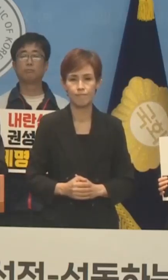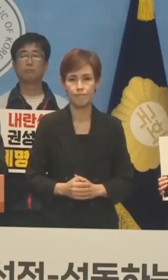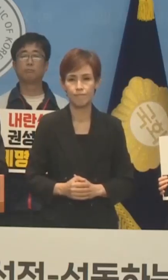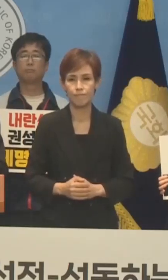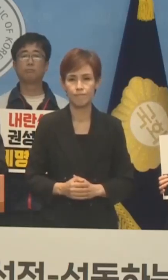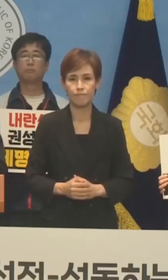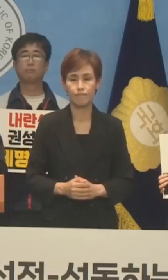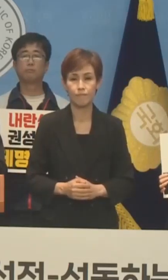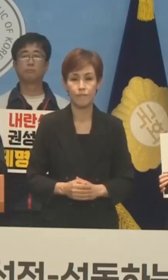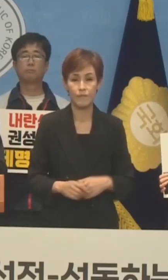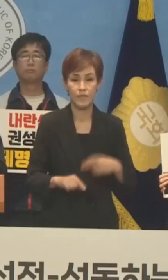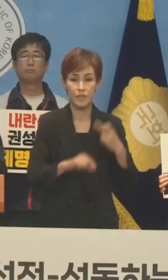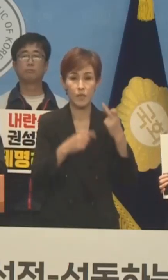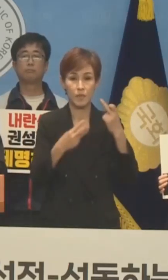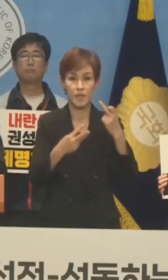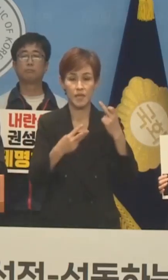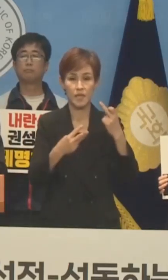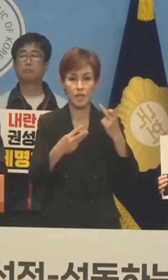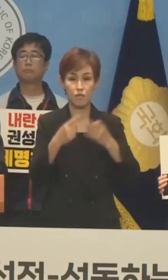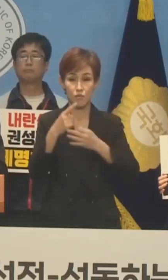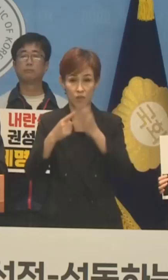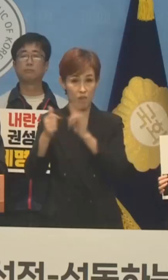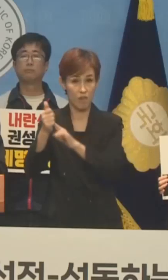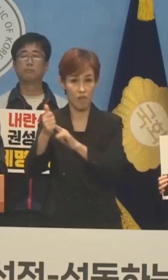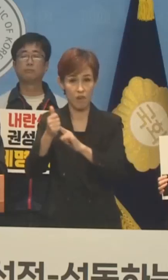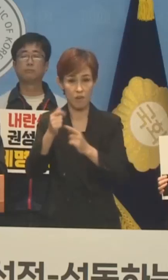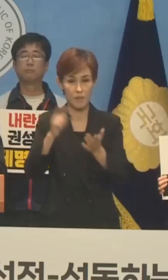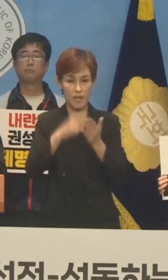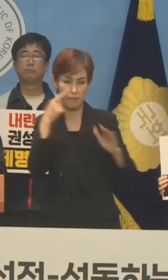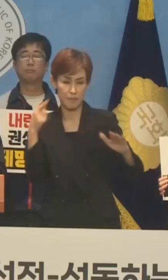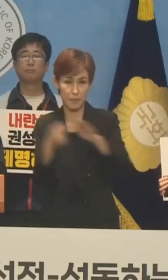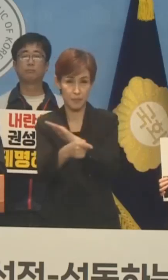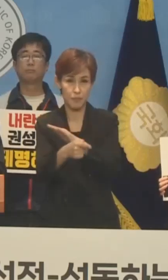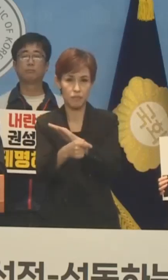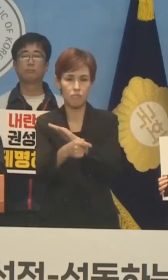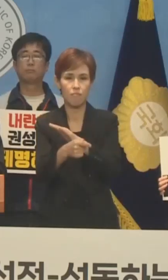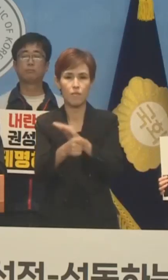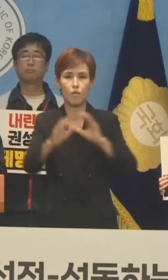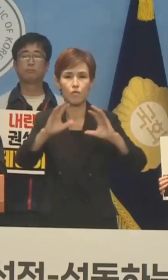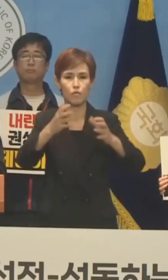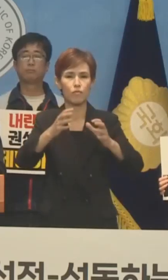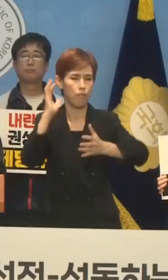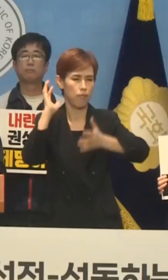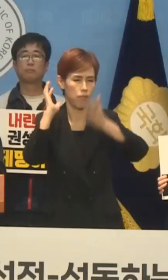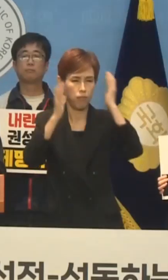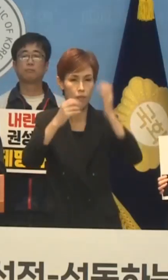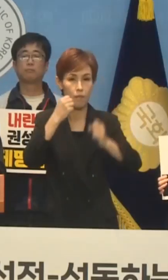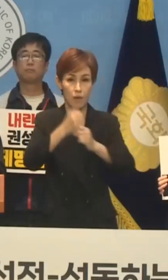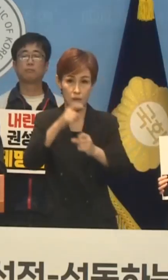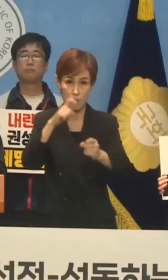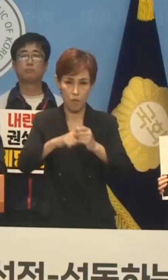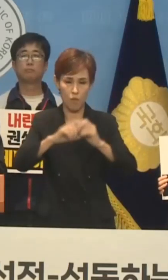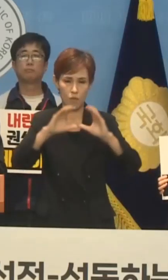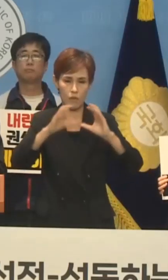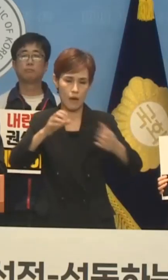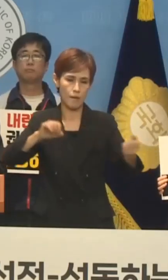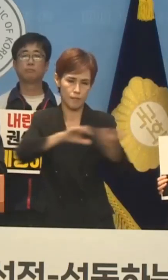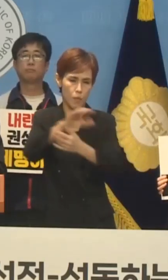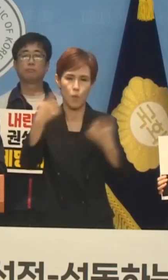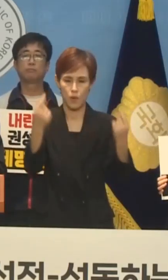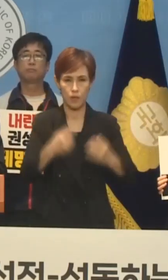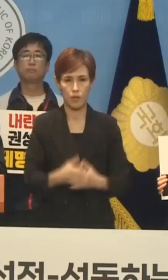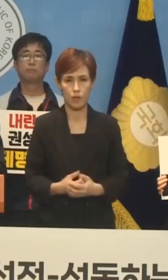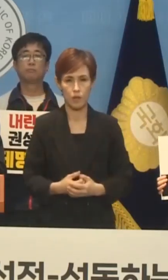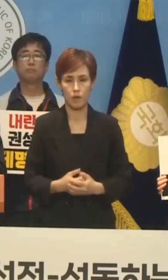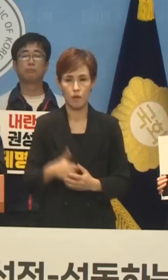(12월 3일) 윤석열이 자행한 비상계엄은 헌법을 유린하고 국헌 문란의 목적으로 저지른 내란 행위에 해당합니다. 그러나 국민의힘